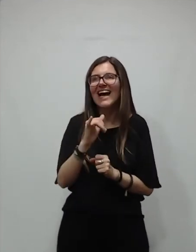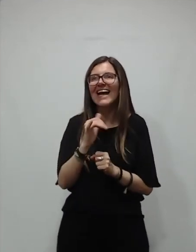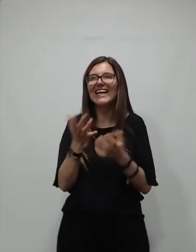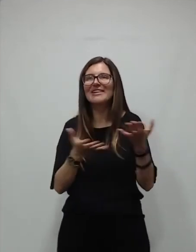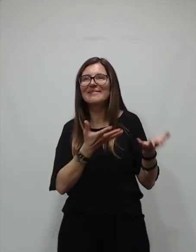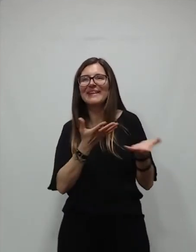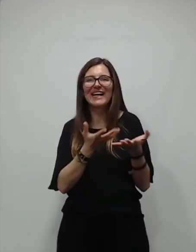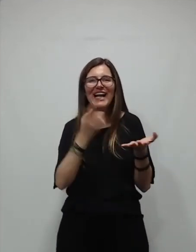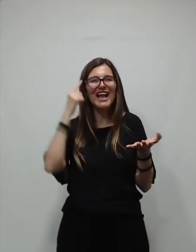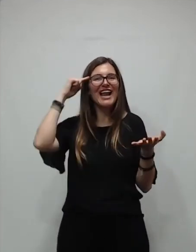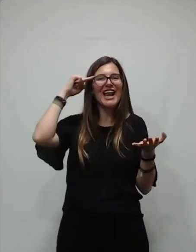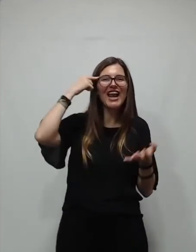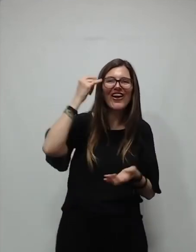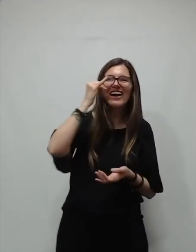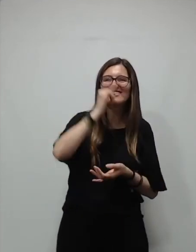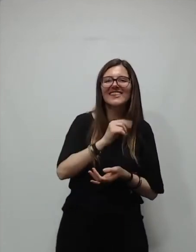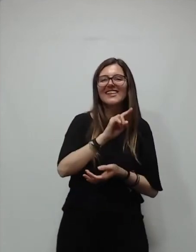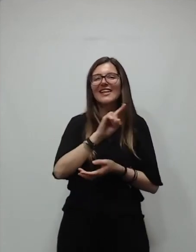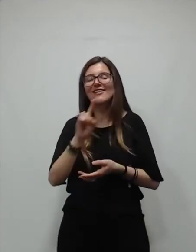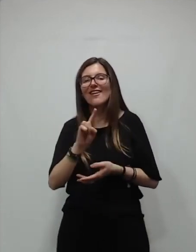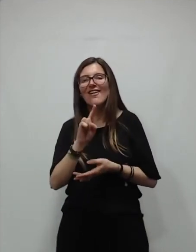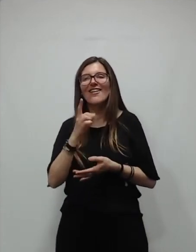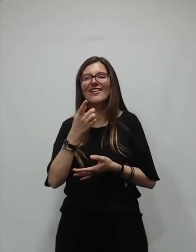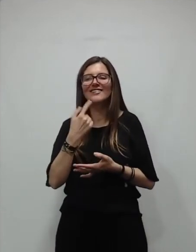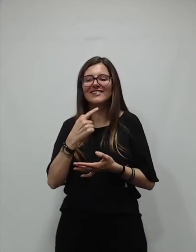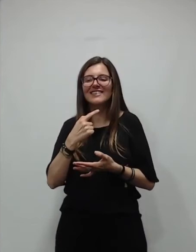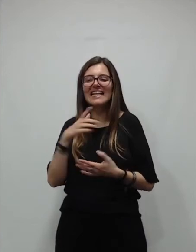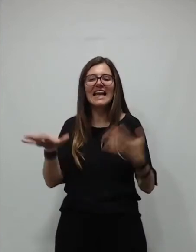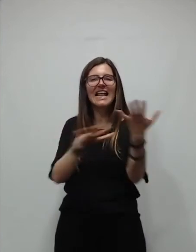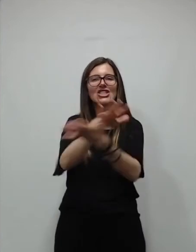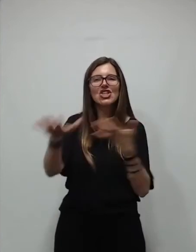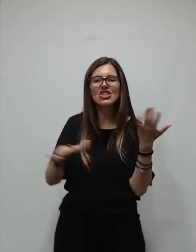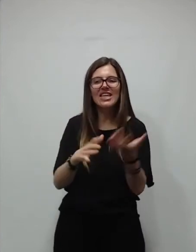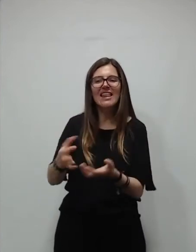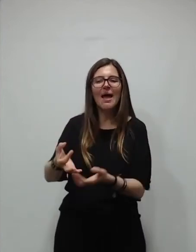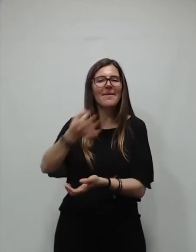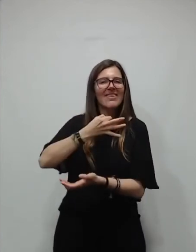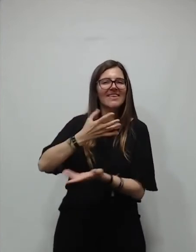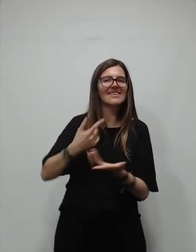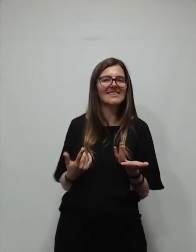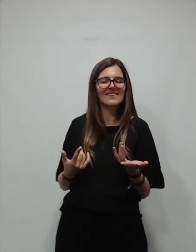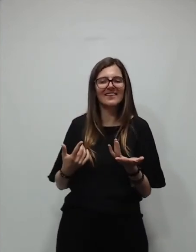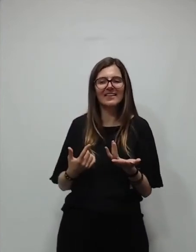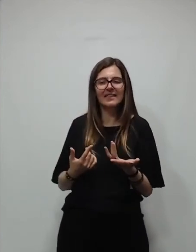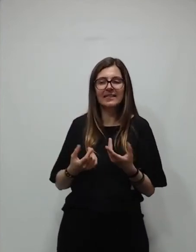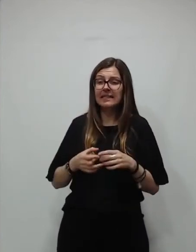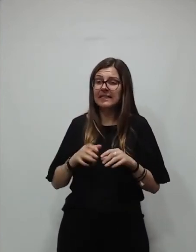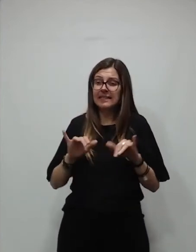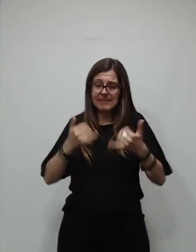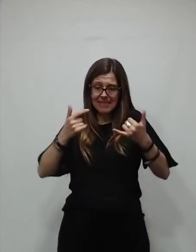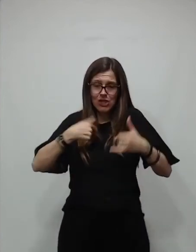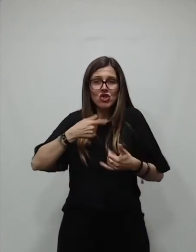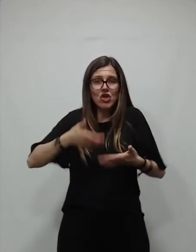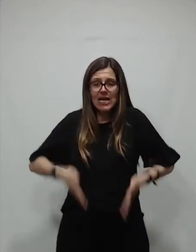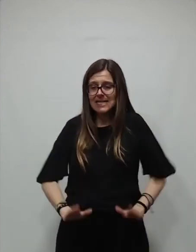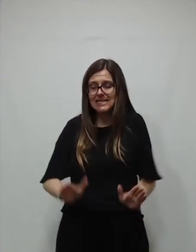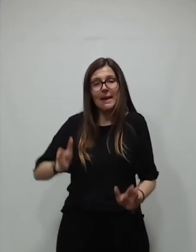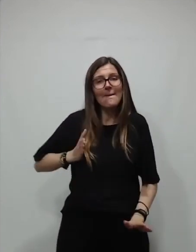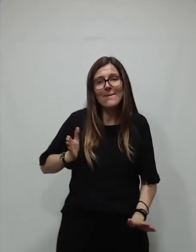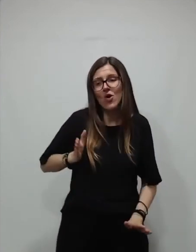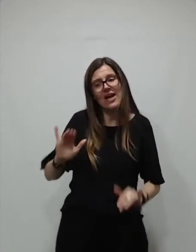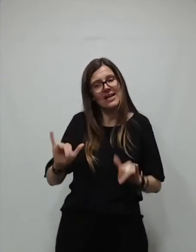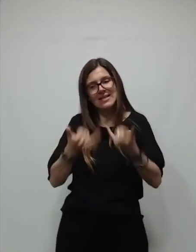esa diferencia que ya la propia sociedad te la impone, porque nacer mujer ya es ser diferente, vulnerabilizada y todo lo que